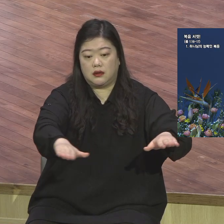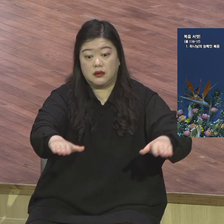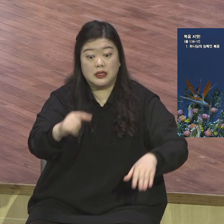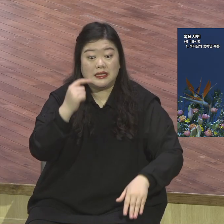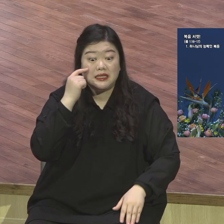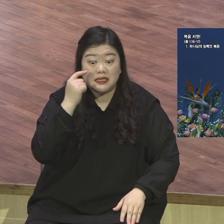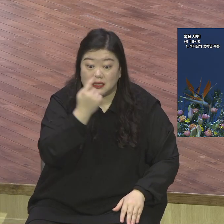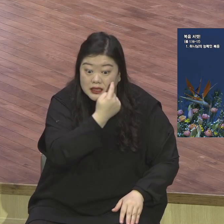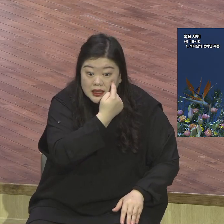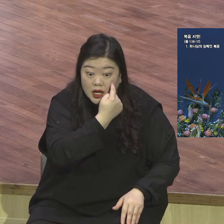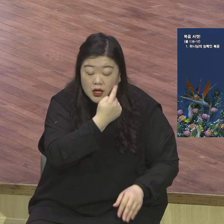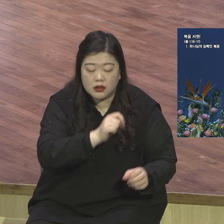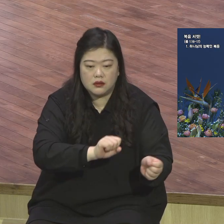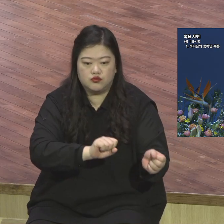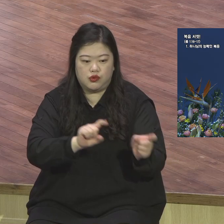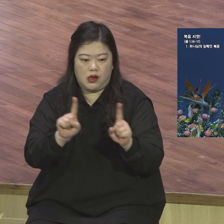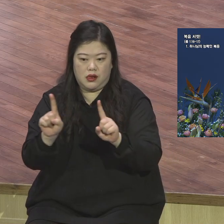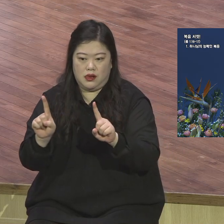부활하셨습니다.